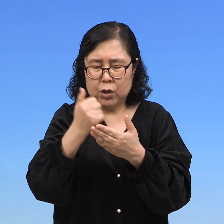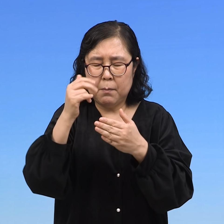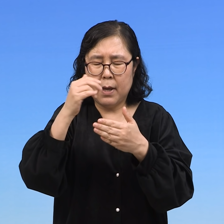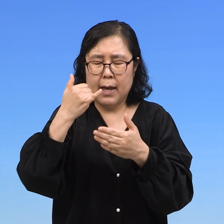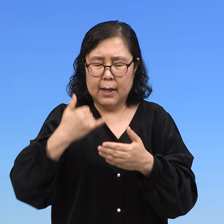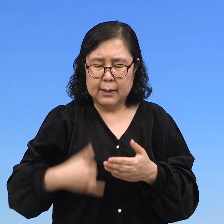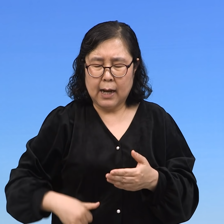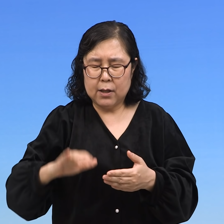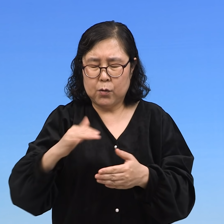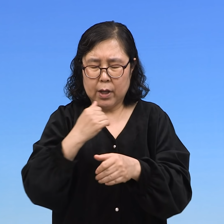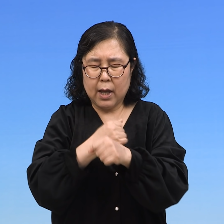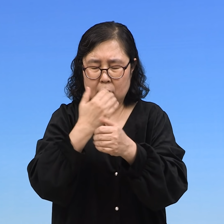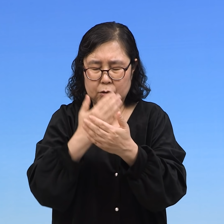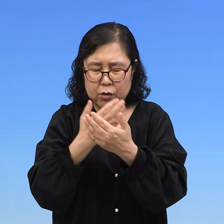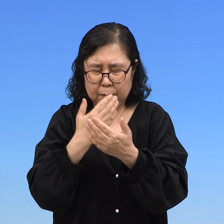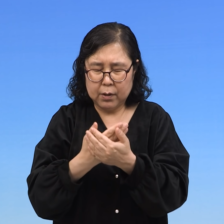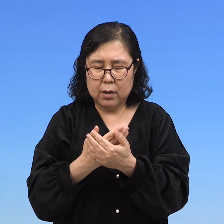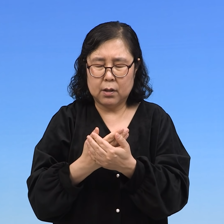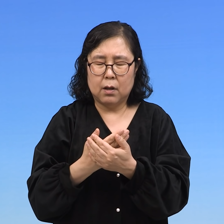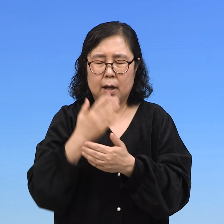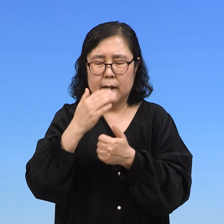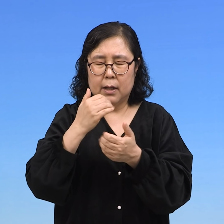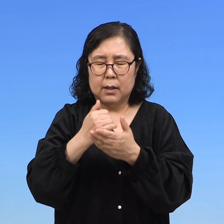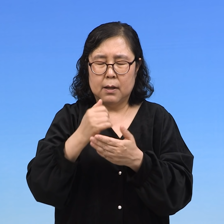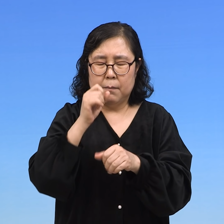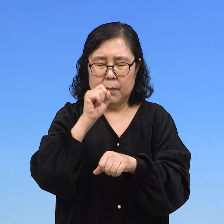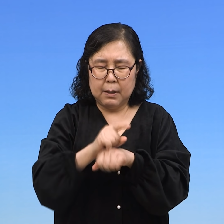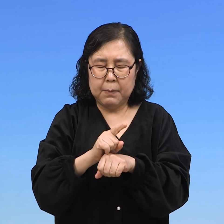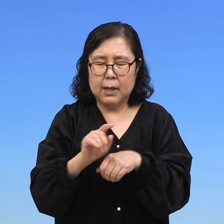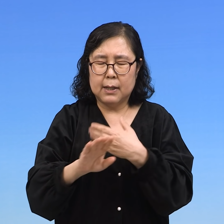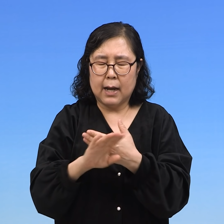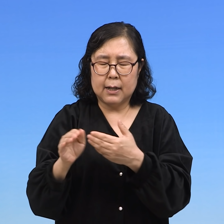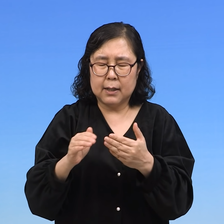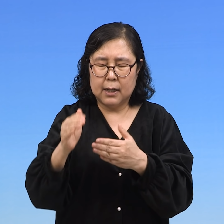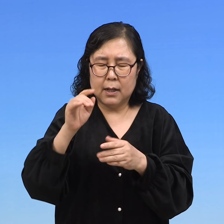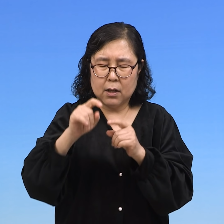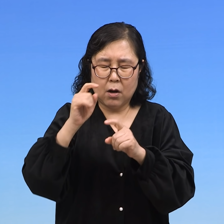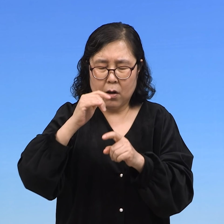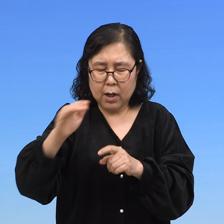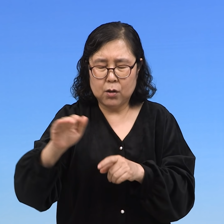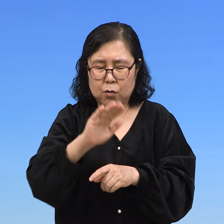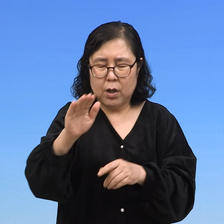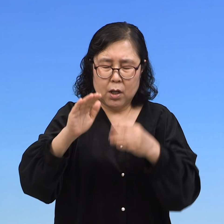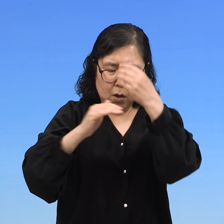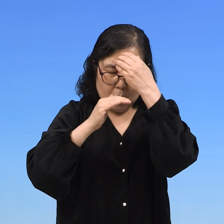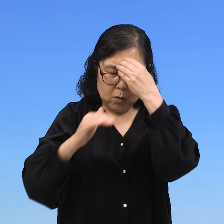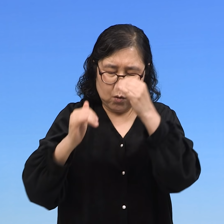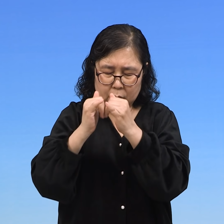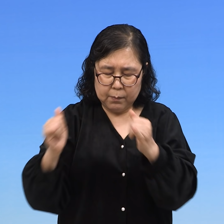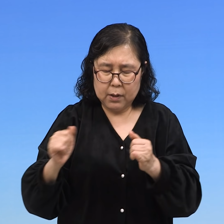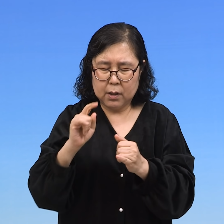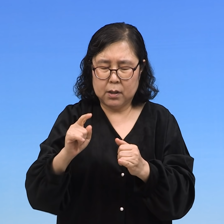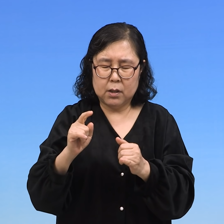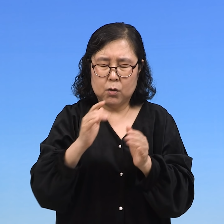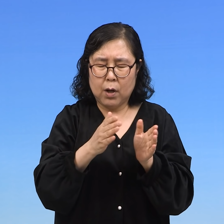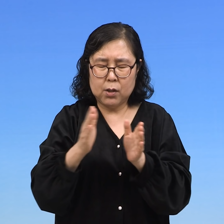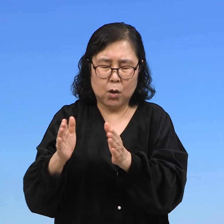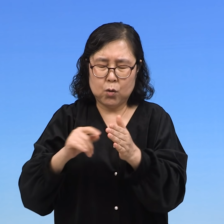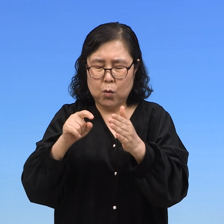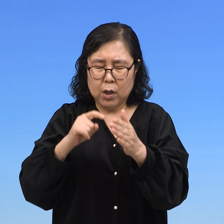주시옵소서 오늘 하나님 이미 다른 길을 걸어가는 우리 성도님들 그 과정에서